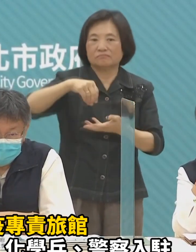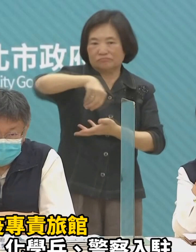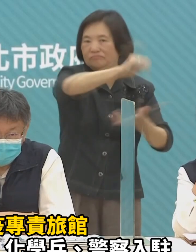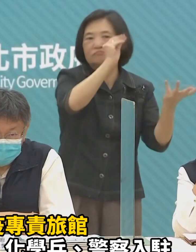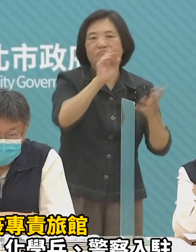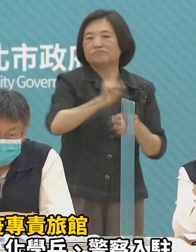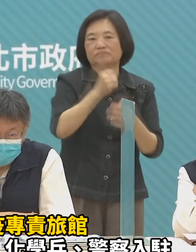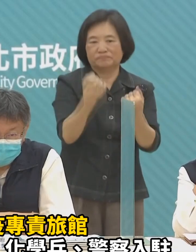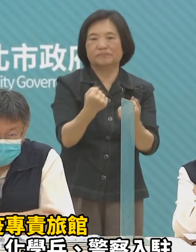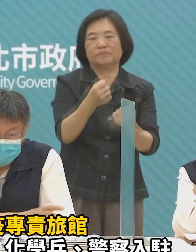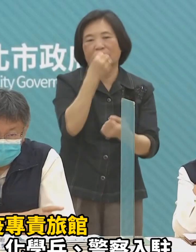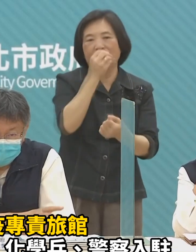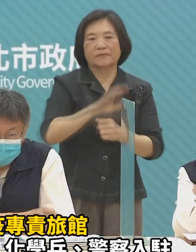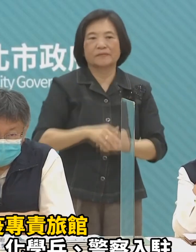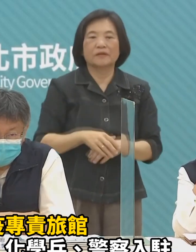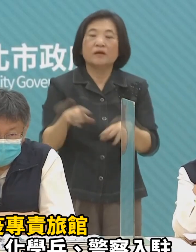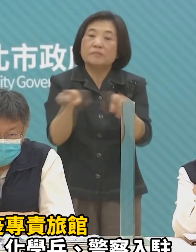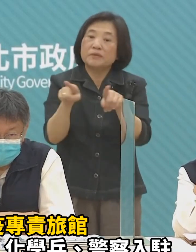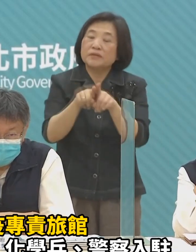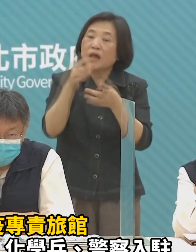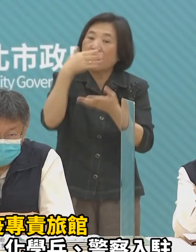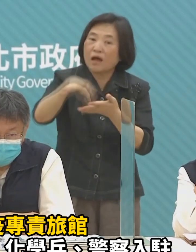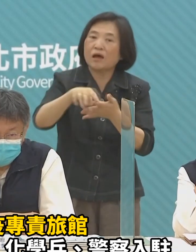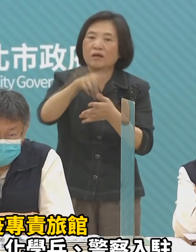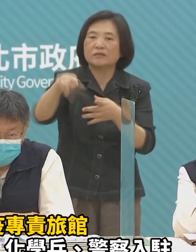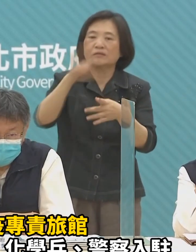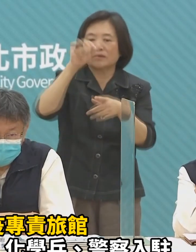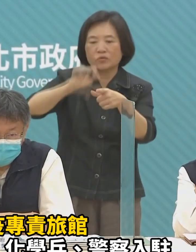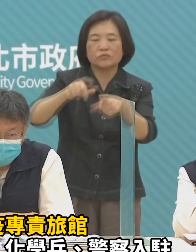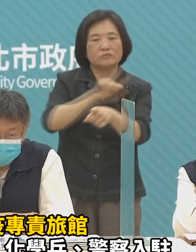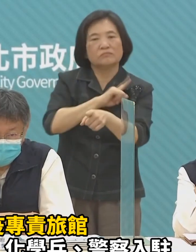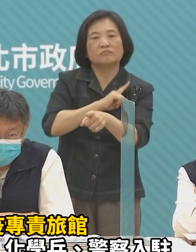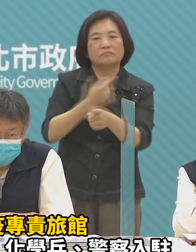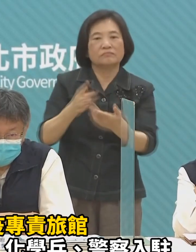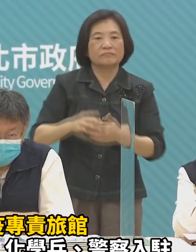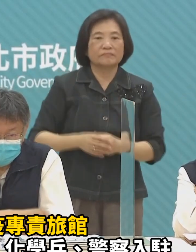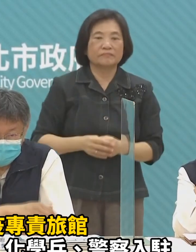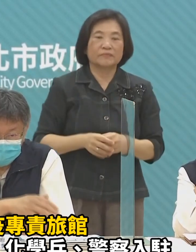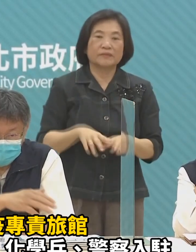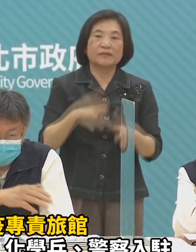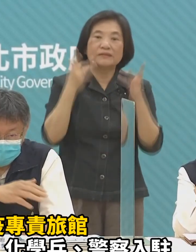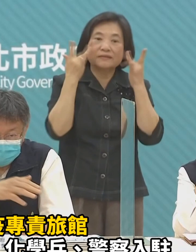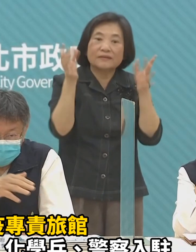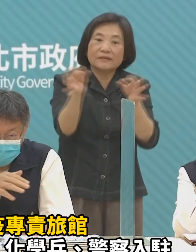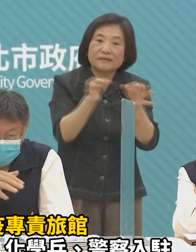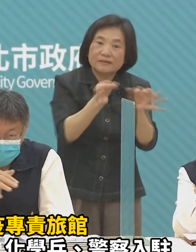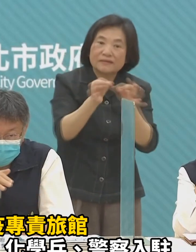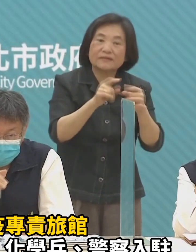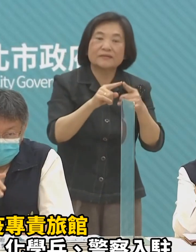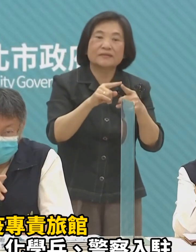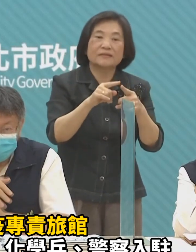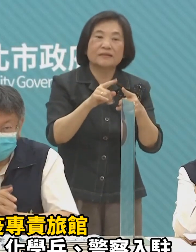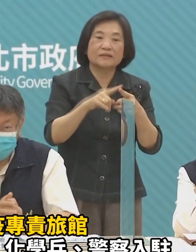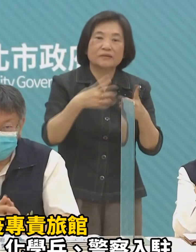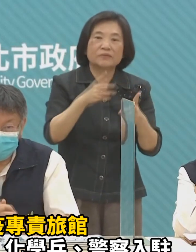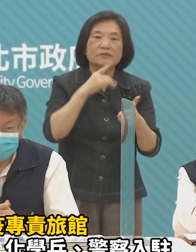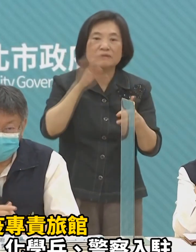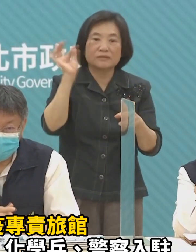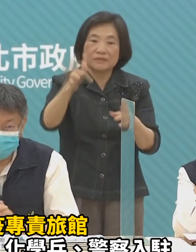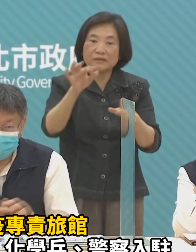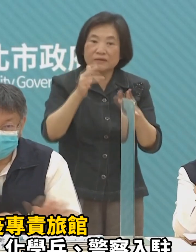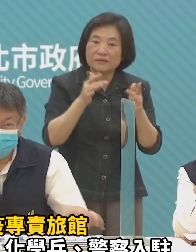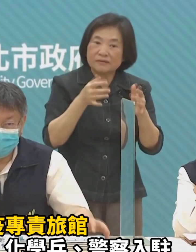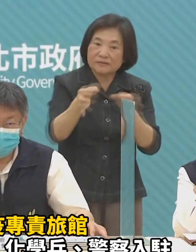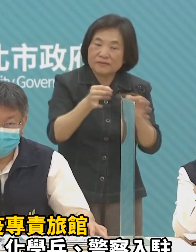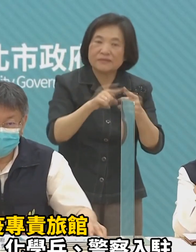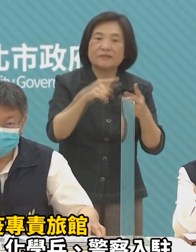送。那一般餐厅有一般餐厅的方式，但是在我们超市、夜市、地下街、摊贩集中场、市场、批发市